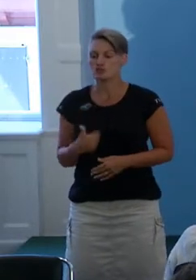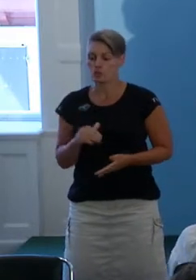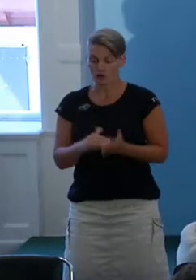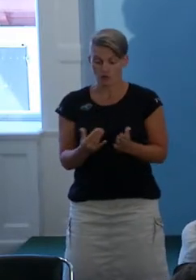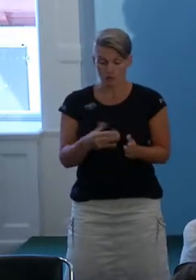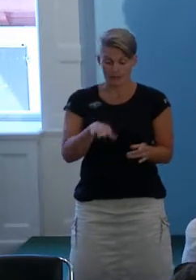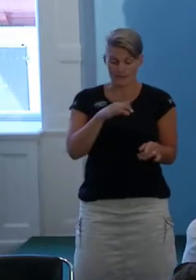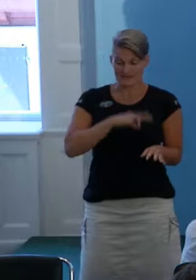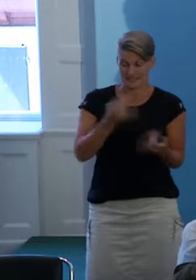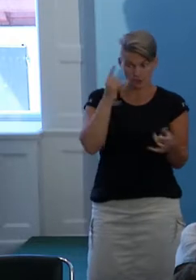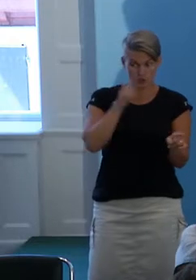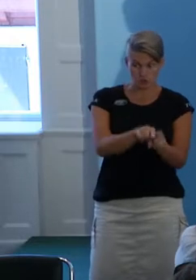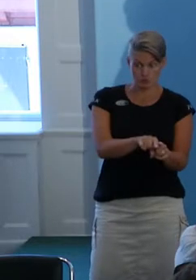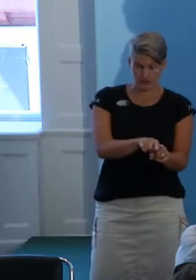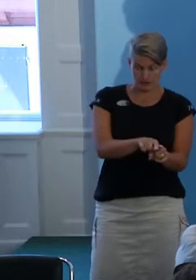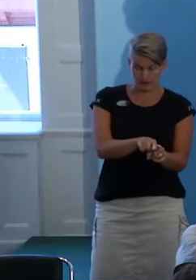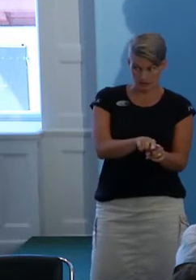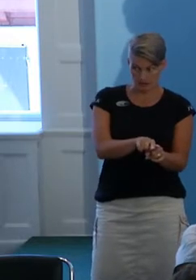blev godkänt och